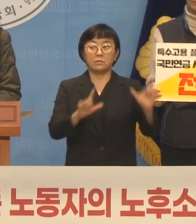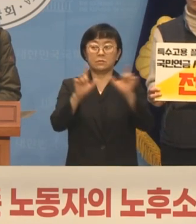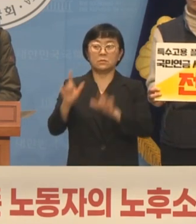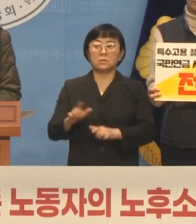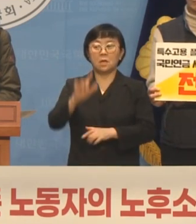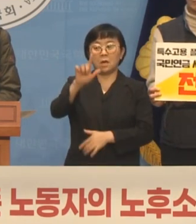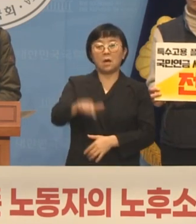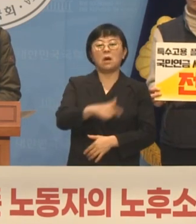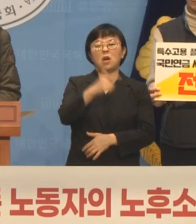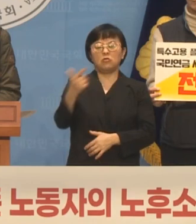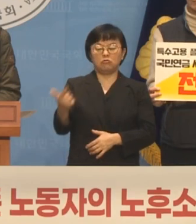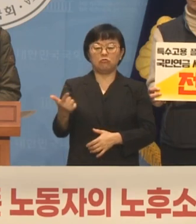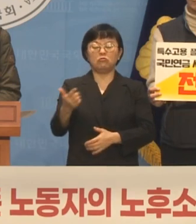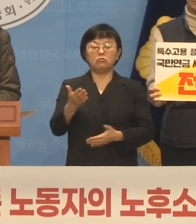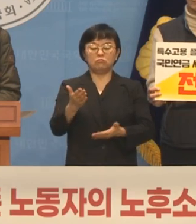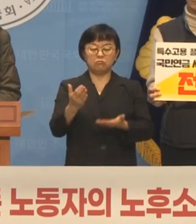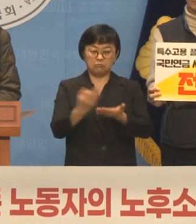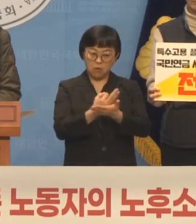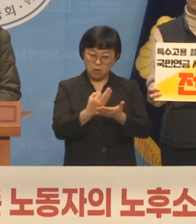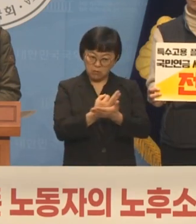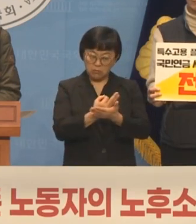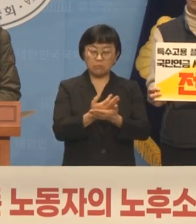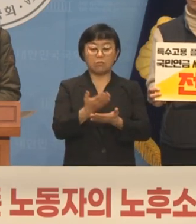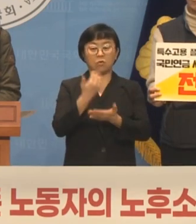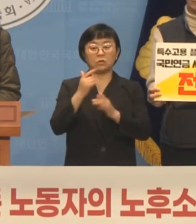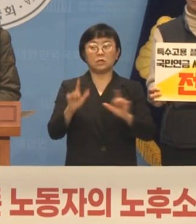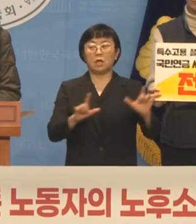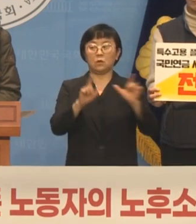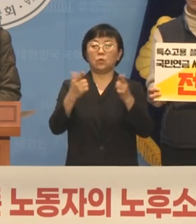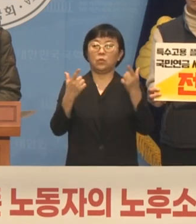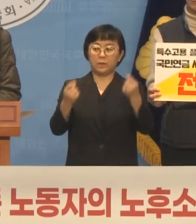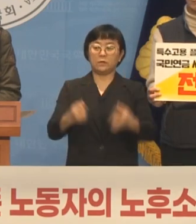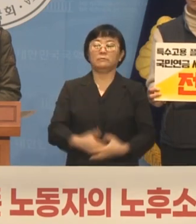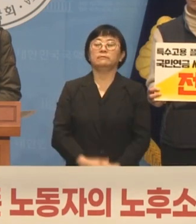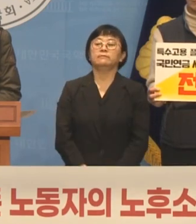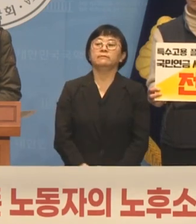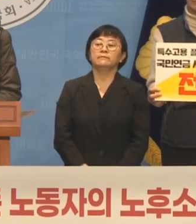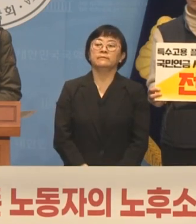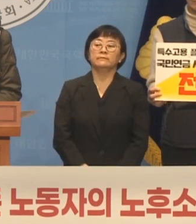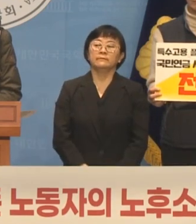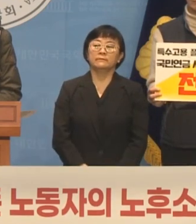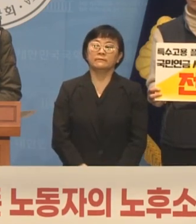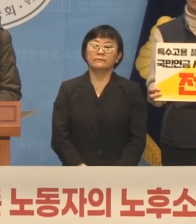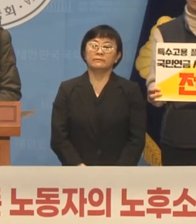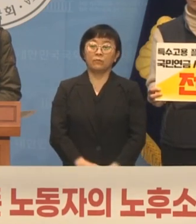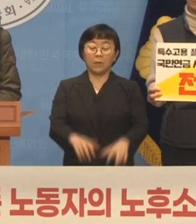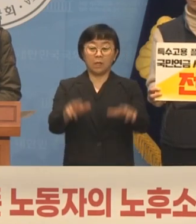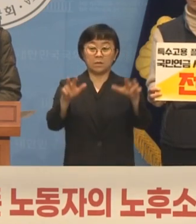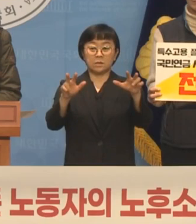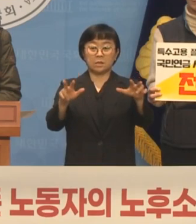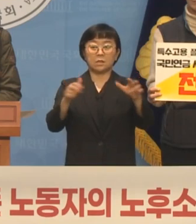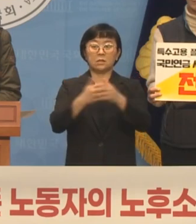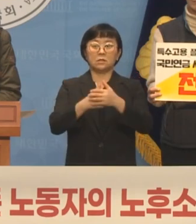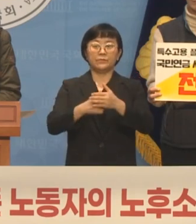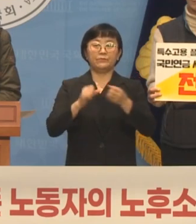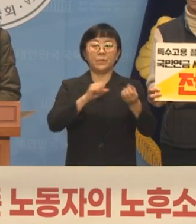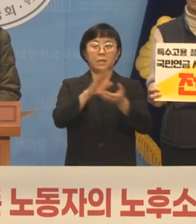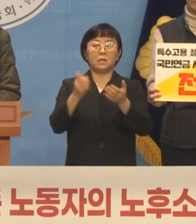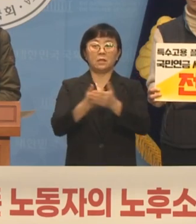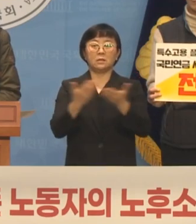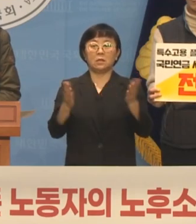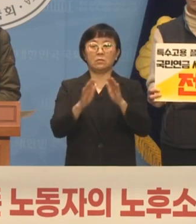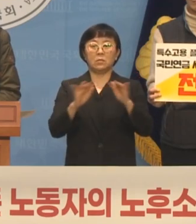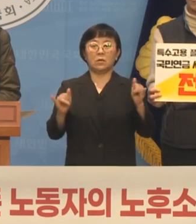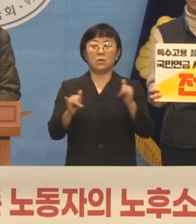마치 하루살이와 같다거나 할까 이런 생각이 듭니다. 지금의 플랫폼 노동자들